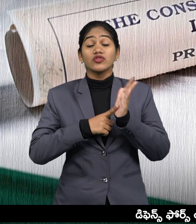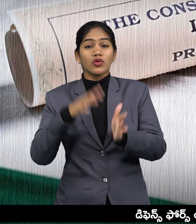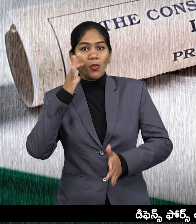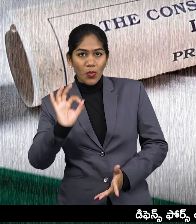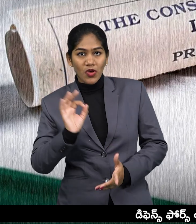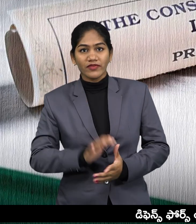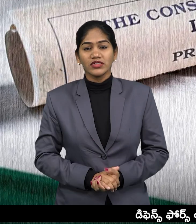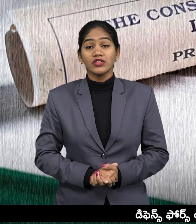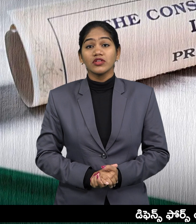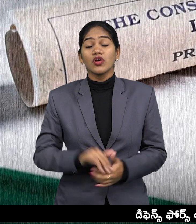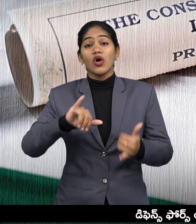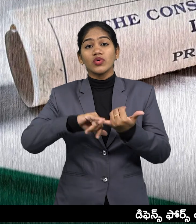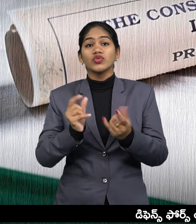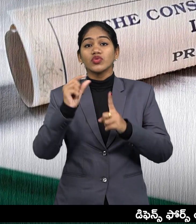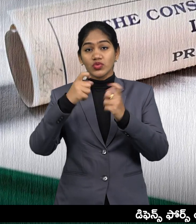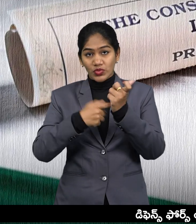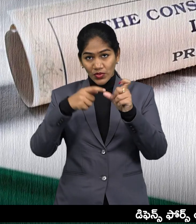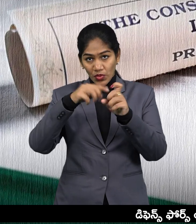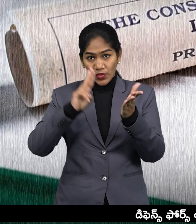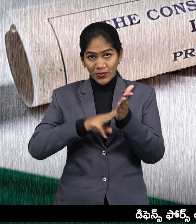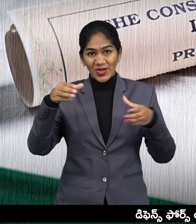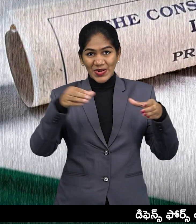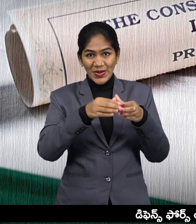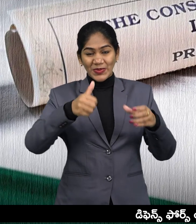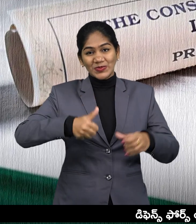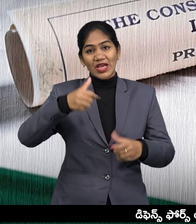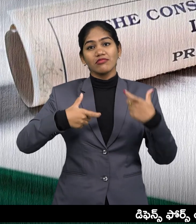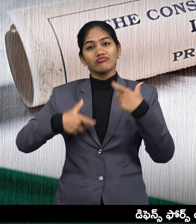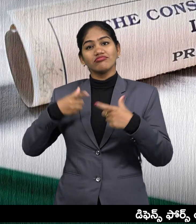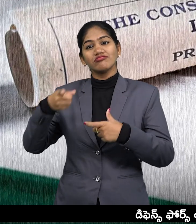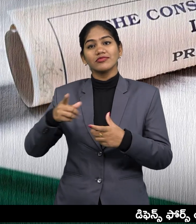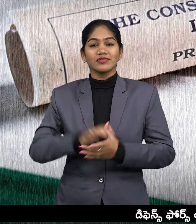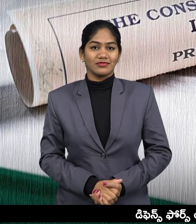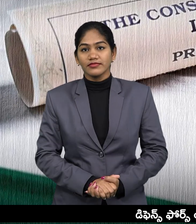డిఫెన్స్ ఫోర్స్ యొక్క సుప్రీం కమాండ్ను నిర్దేశిస్తుంది.